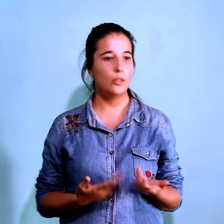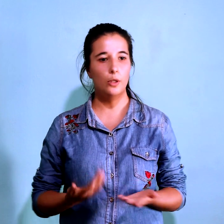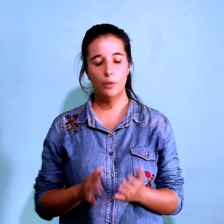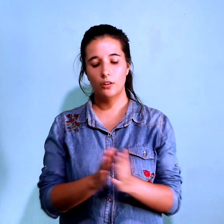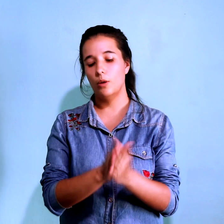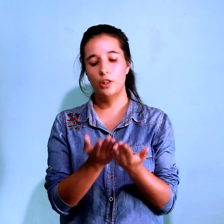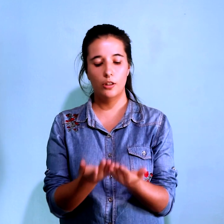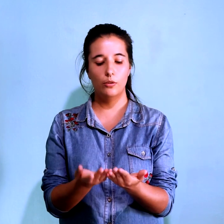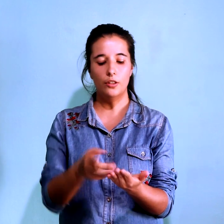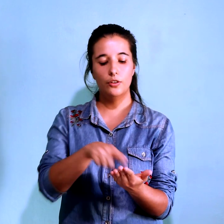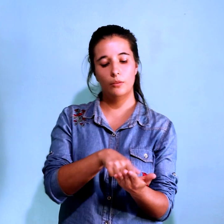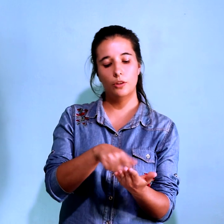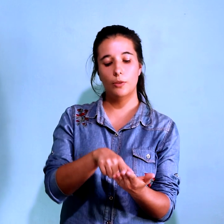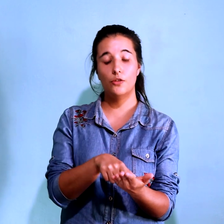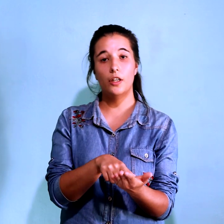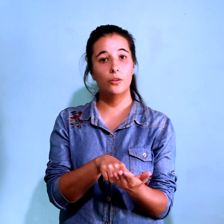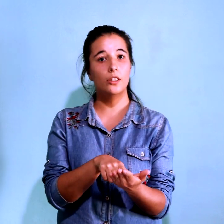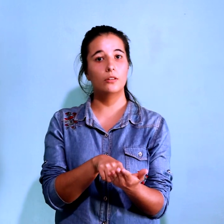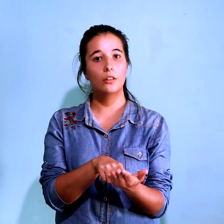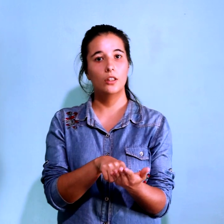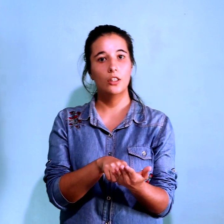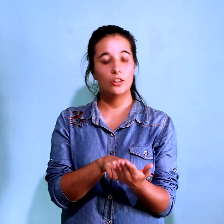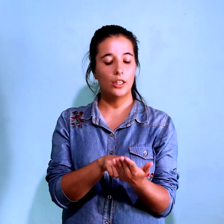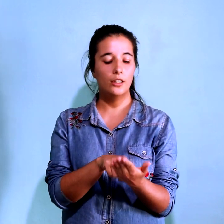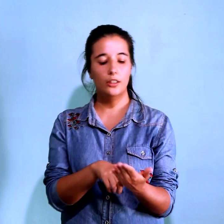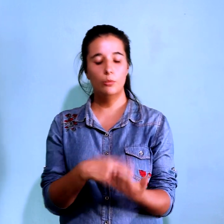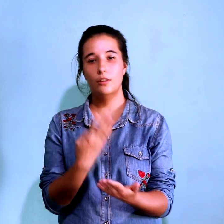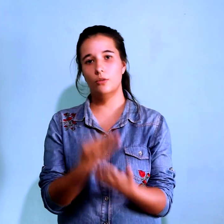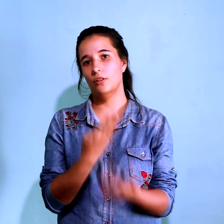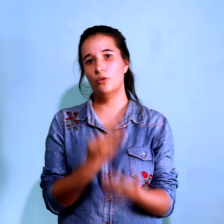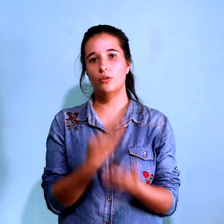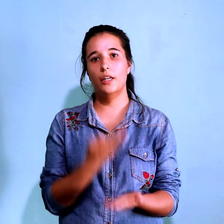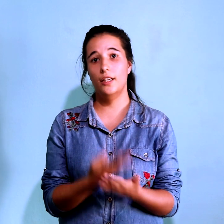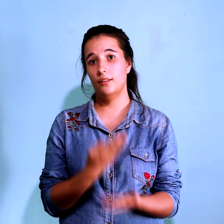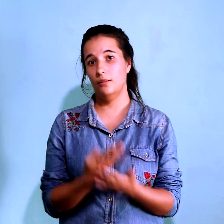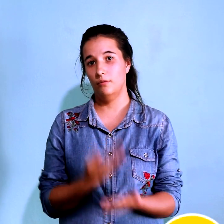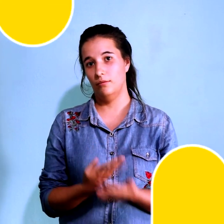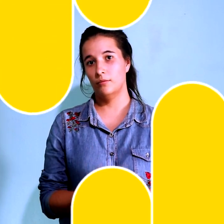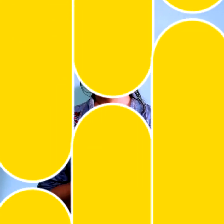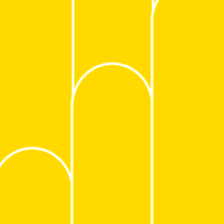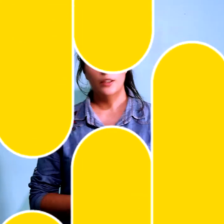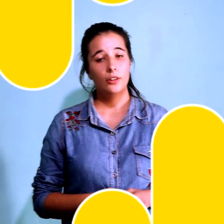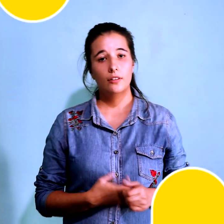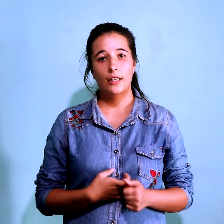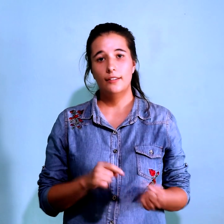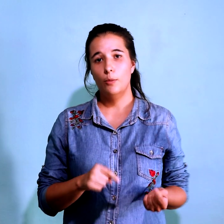em mímica, tu abriria um livro e simplesmente ficaria olhando. Já em Libras, o sinal de estudar é esse. Língua de sinais é uma